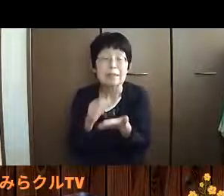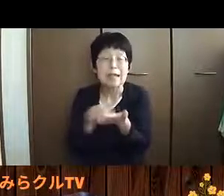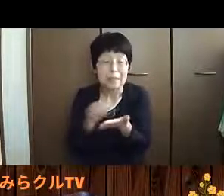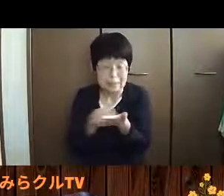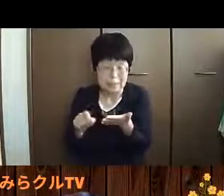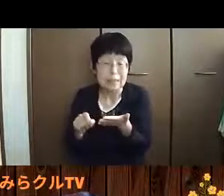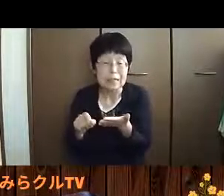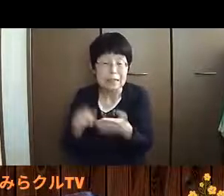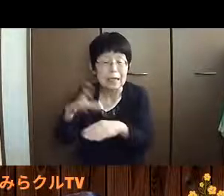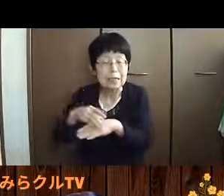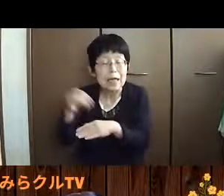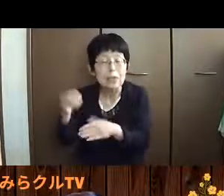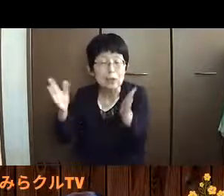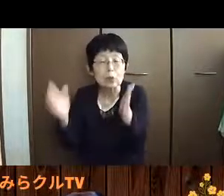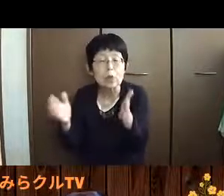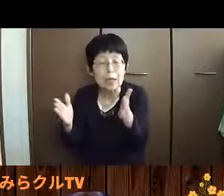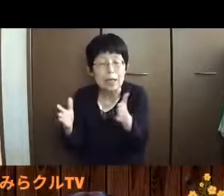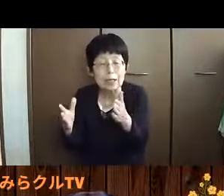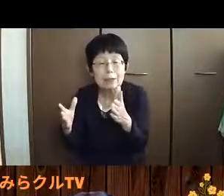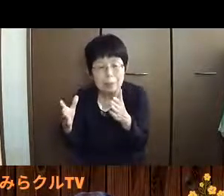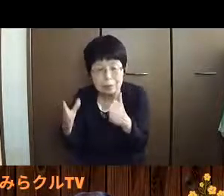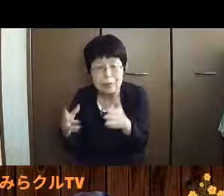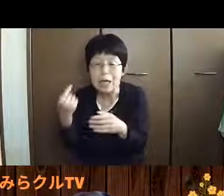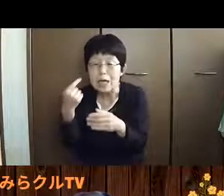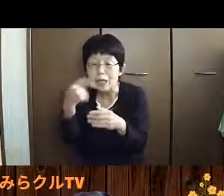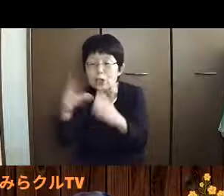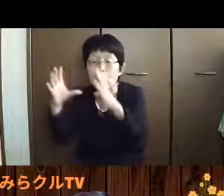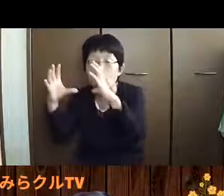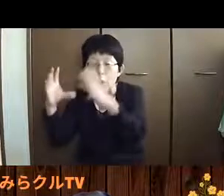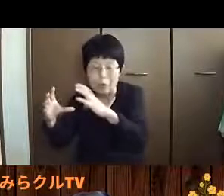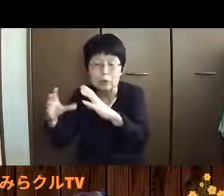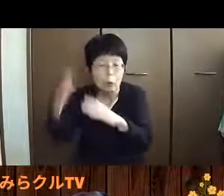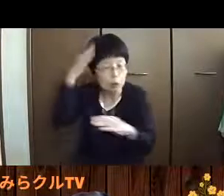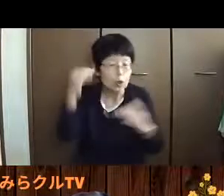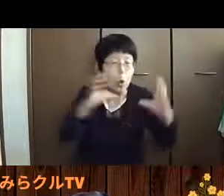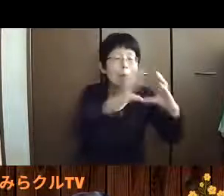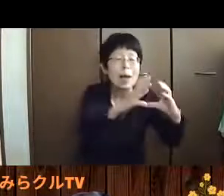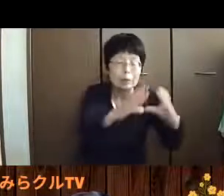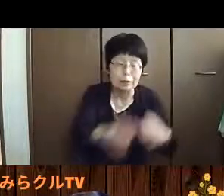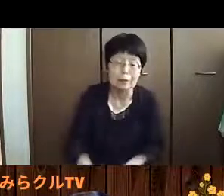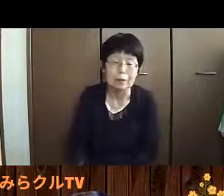丸と黒丸ですね。白の方が丸ちゃんで。